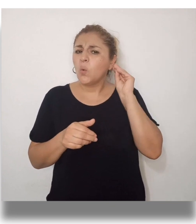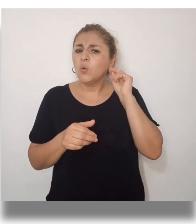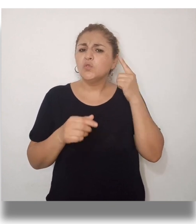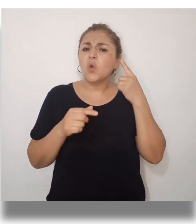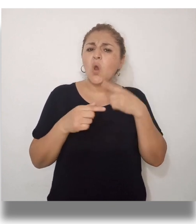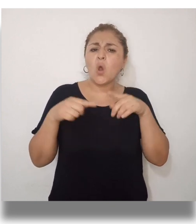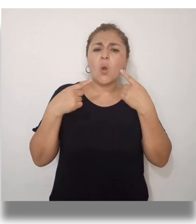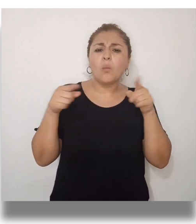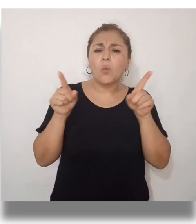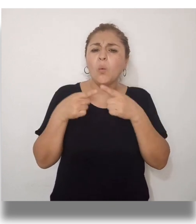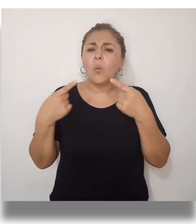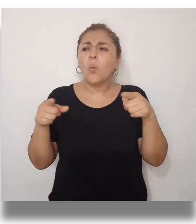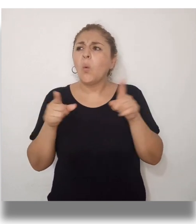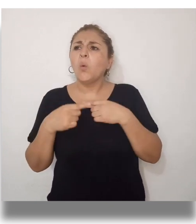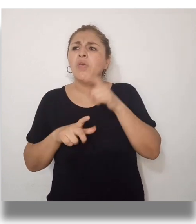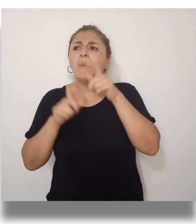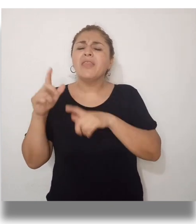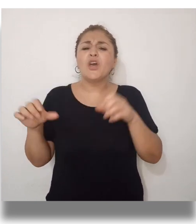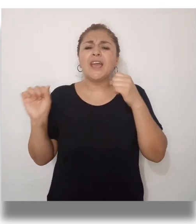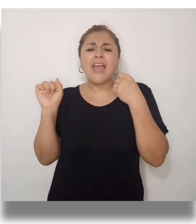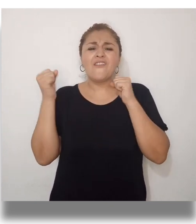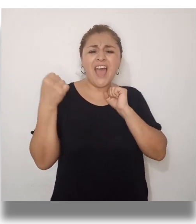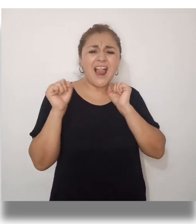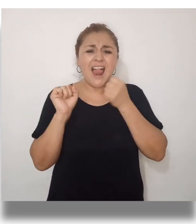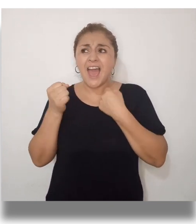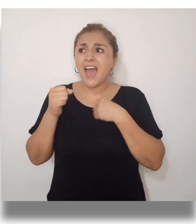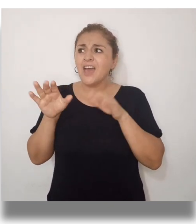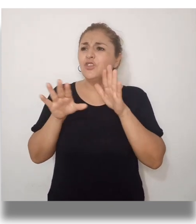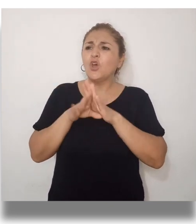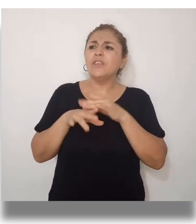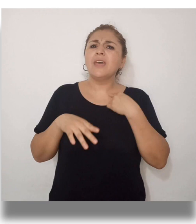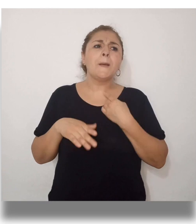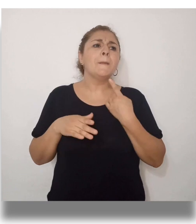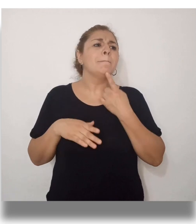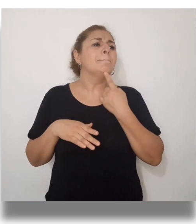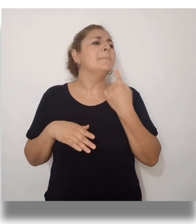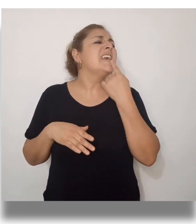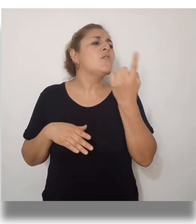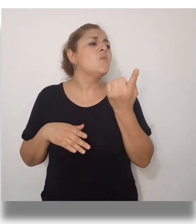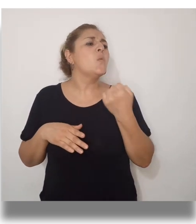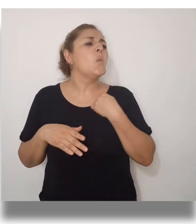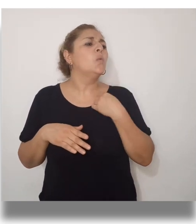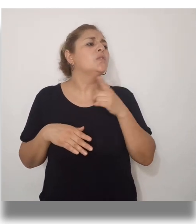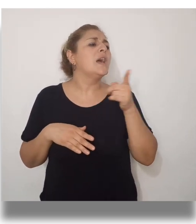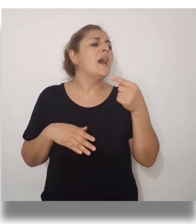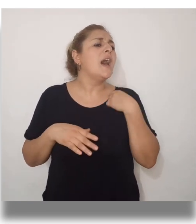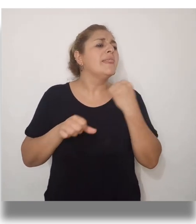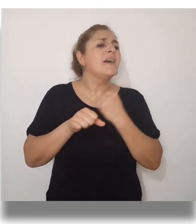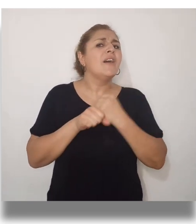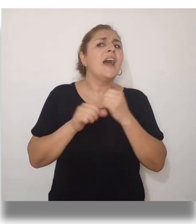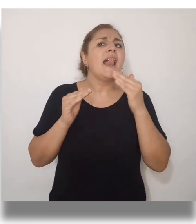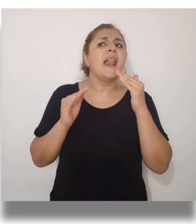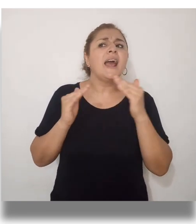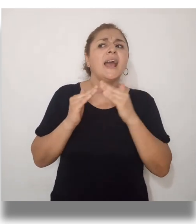casa oyó La música y las danzas y llamando a uno de los criados le preguntó